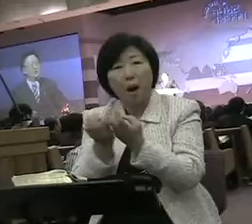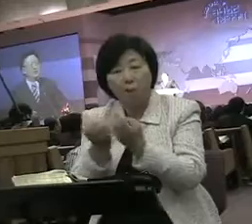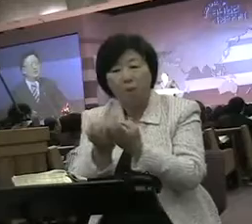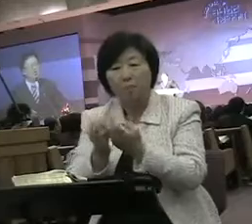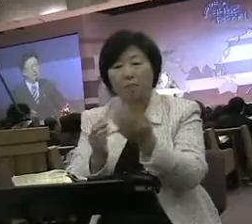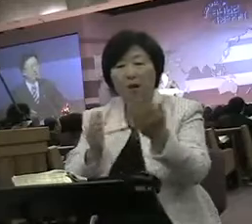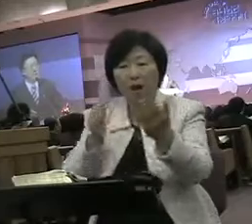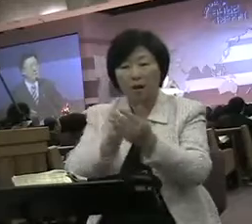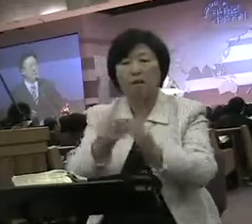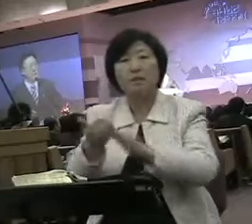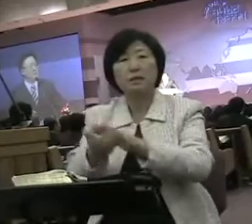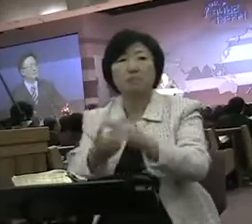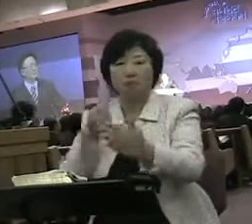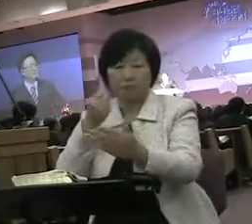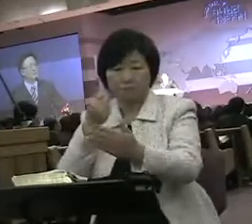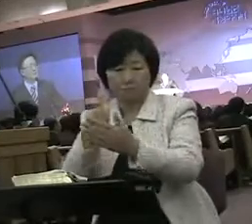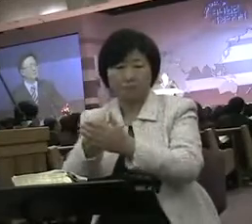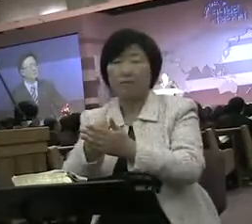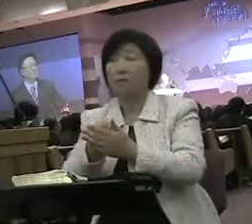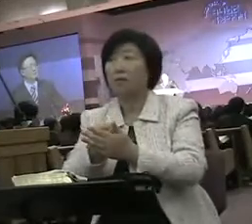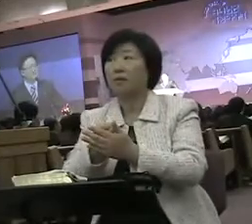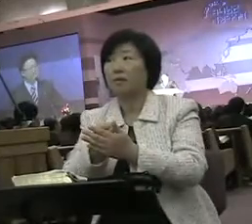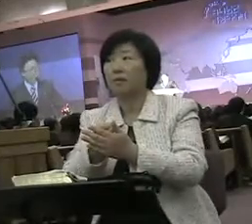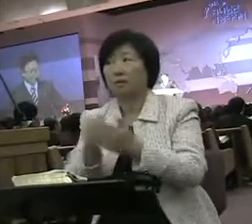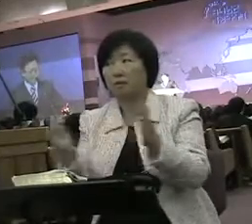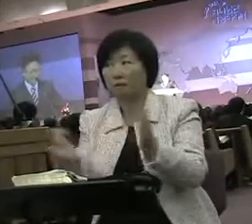여러분 이미 결정이 나는 것입니다.